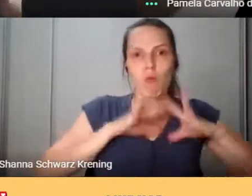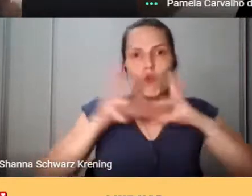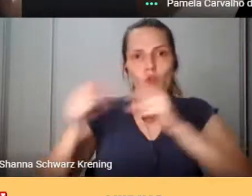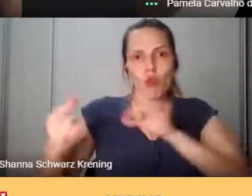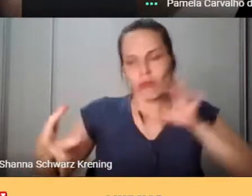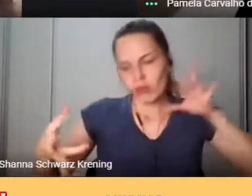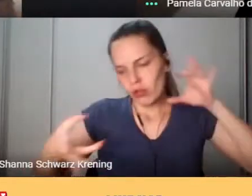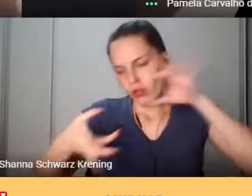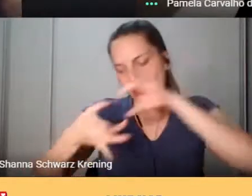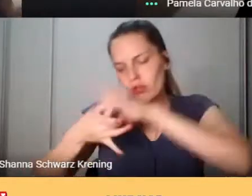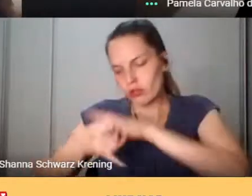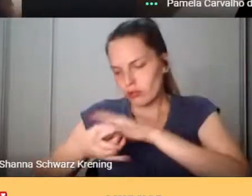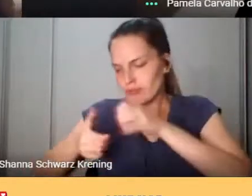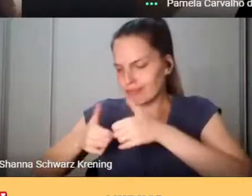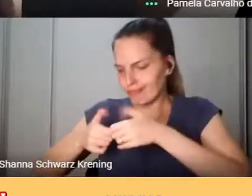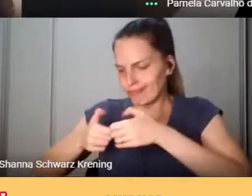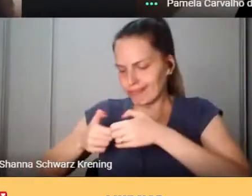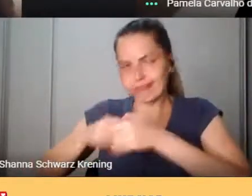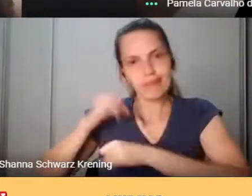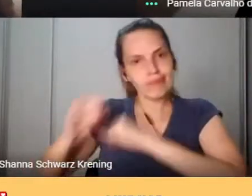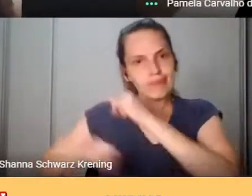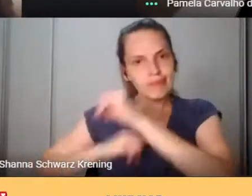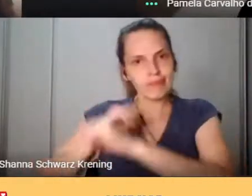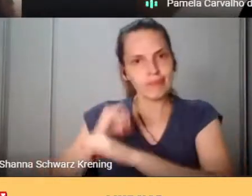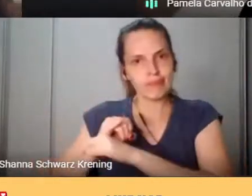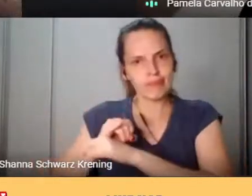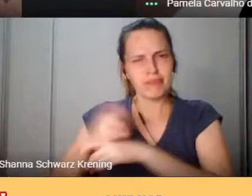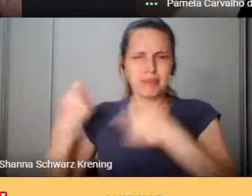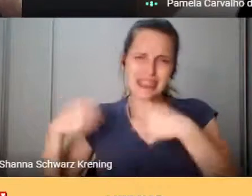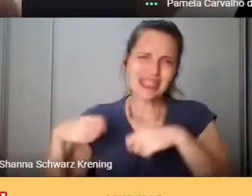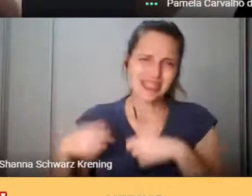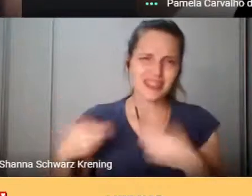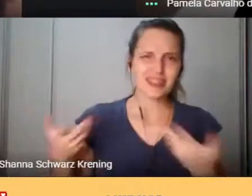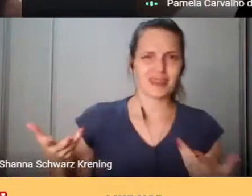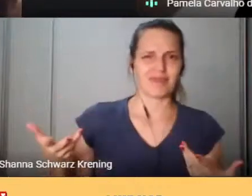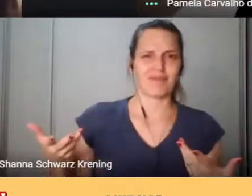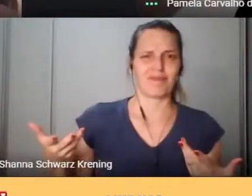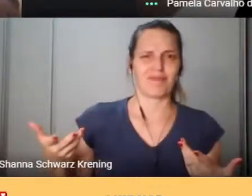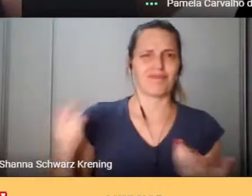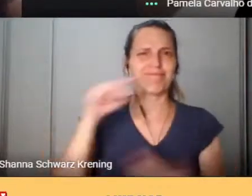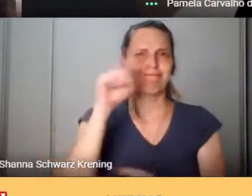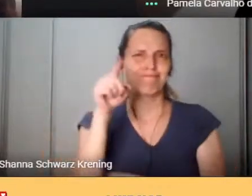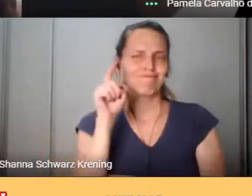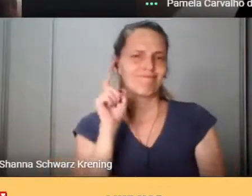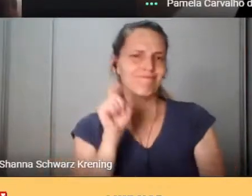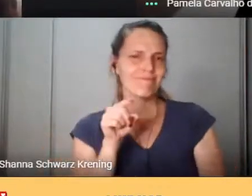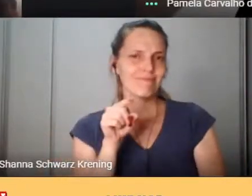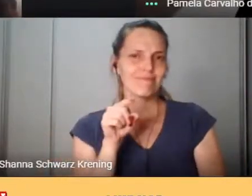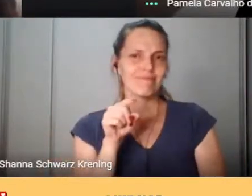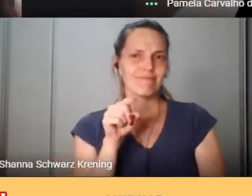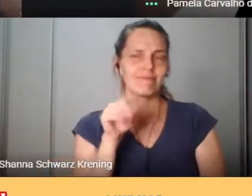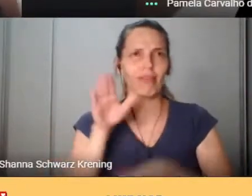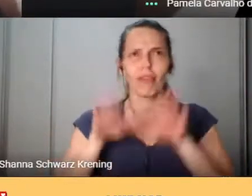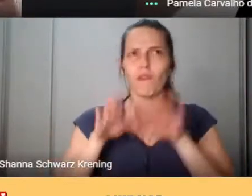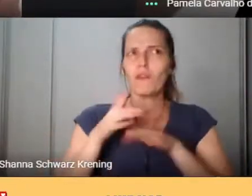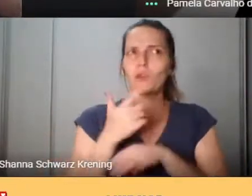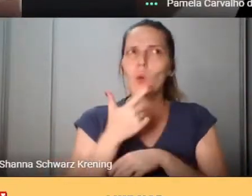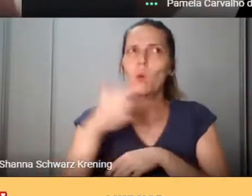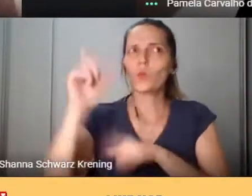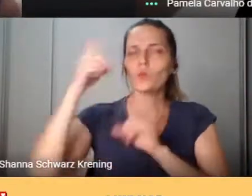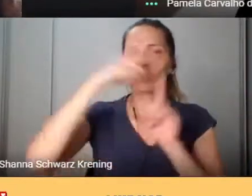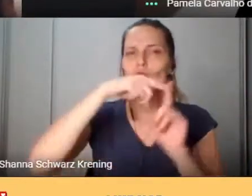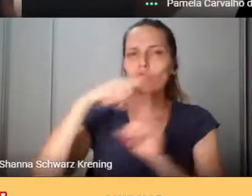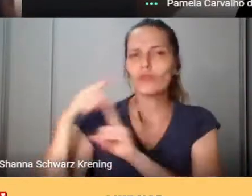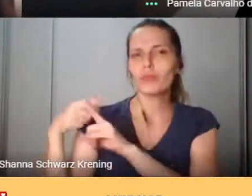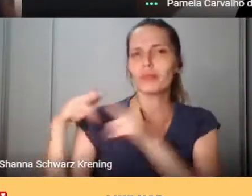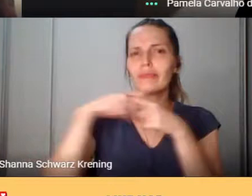gente precisa estar o tempo inteiro conectado? Né? Será que a gente não pode lançar mão de outras ferramentas que também podem nos